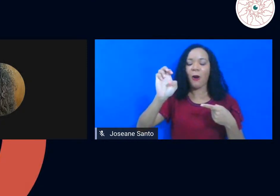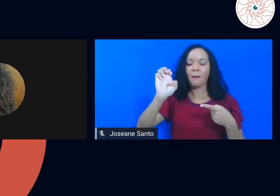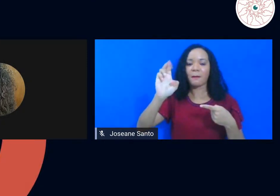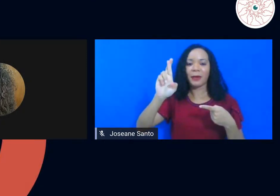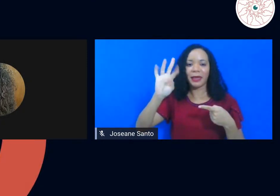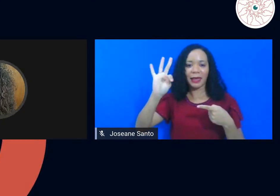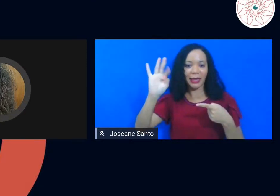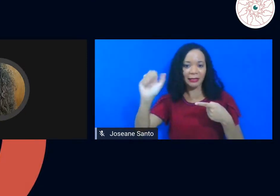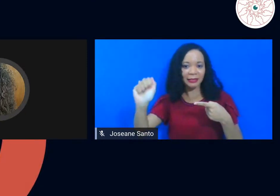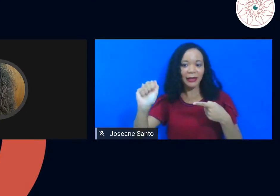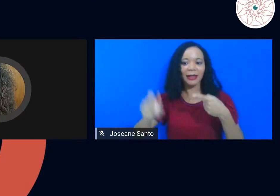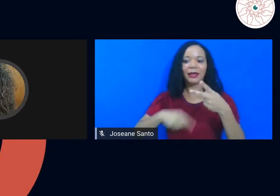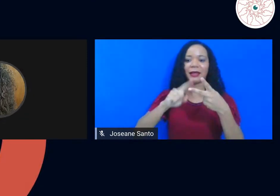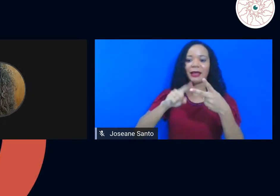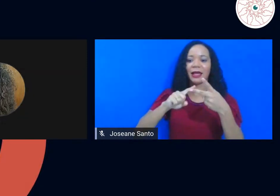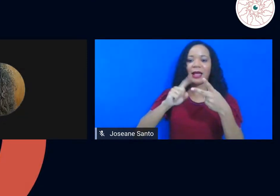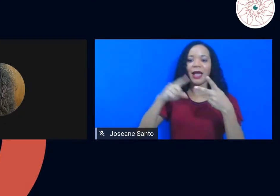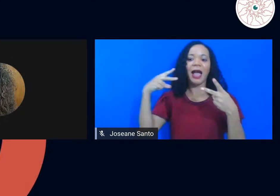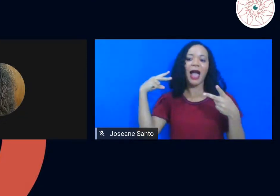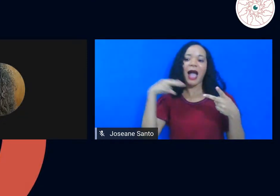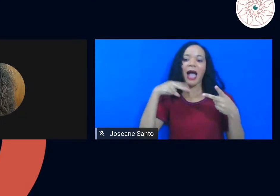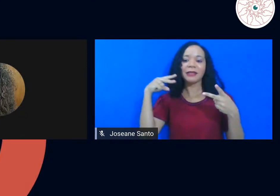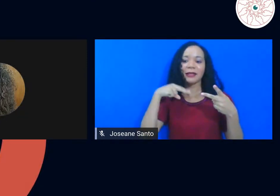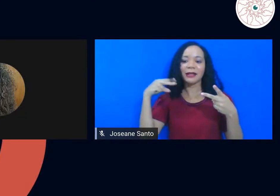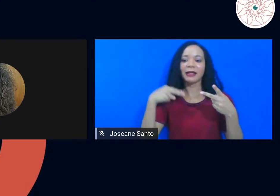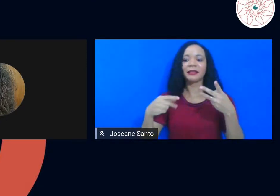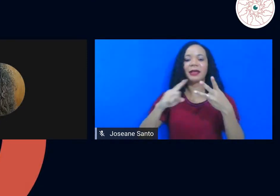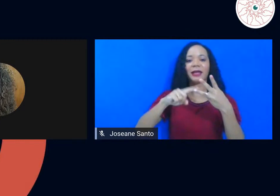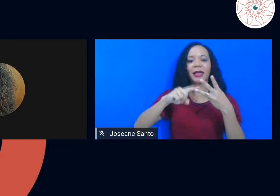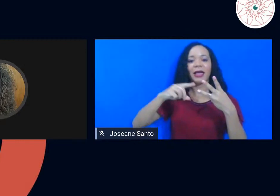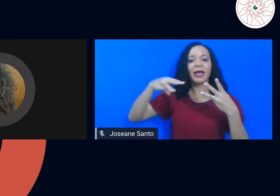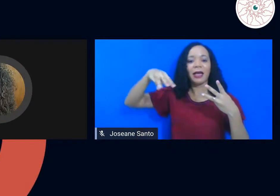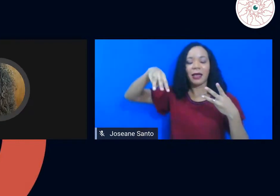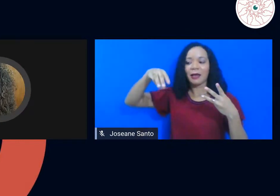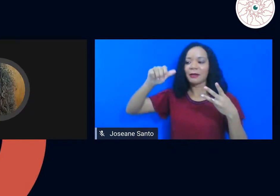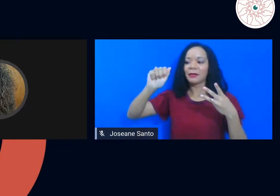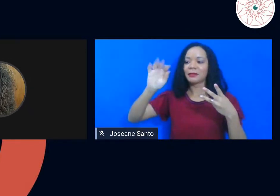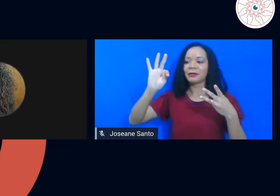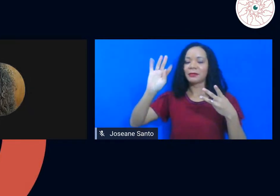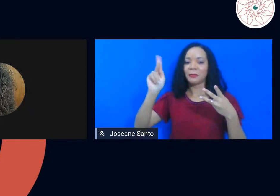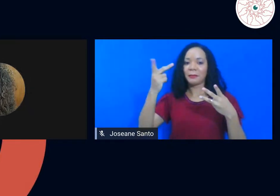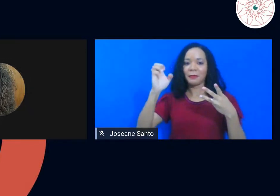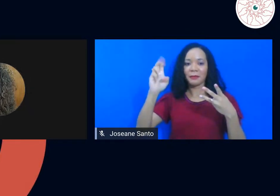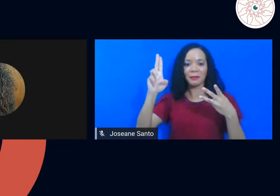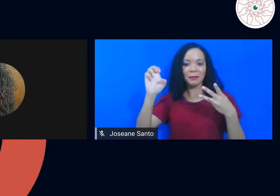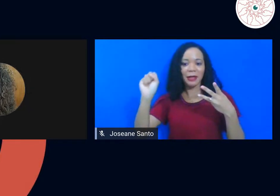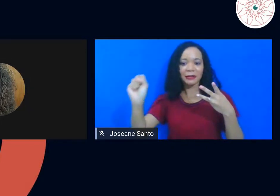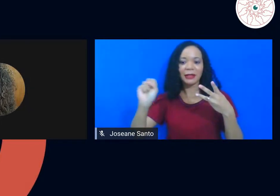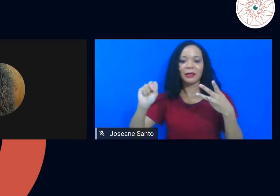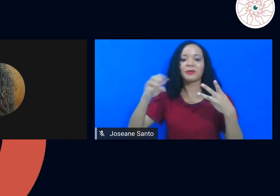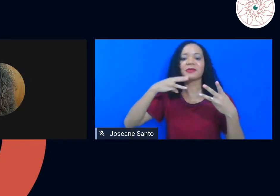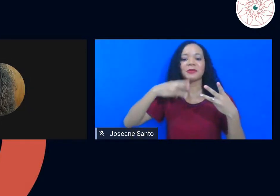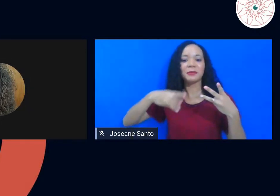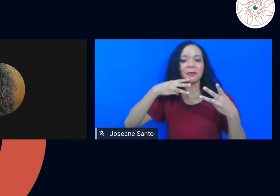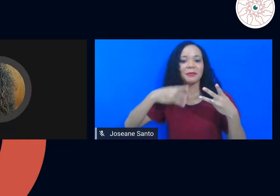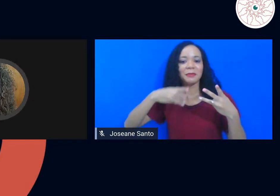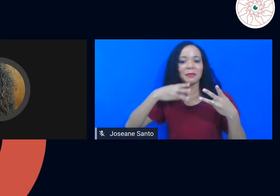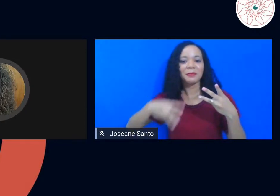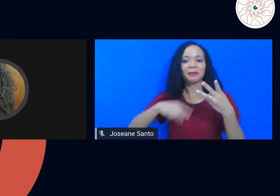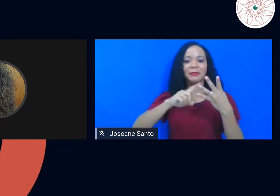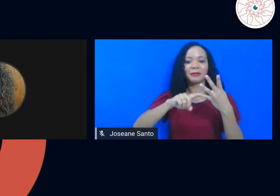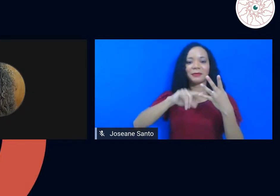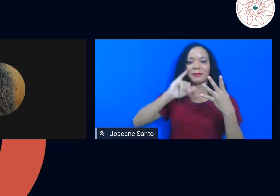intérpretes, a Roberta, a Raiana,